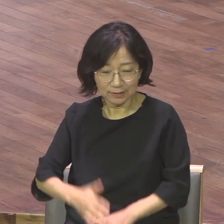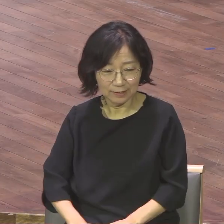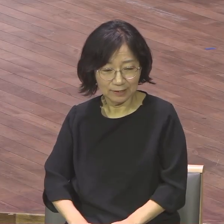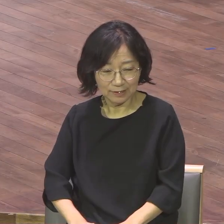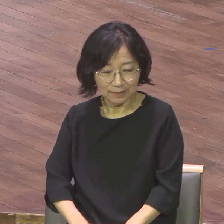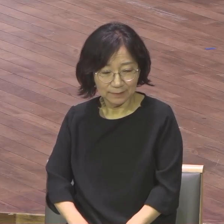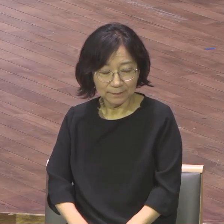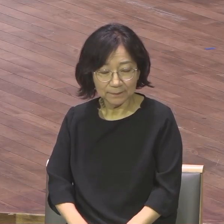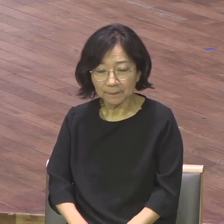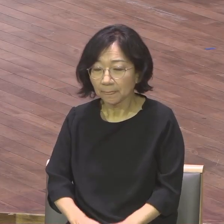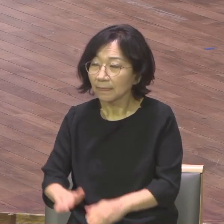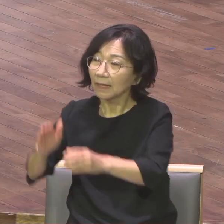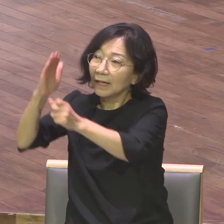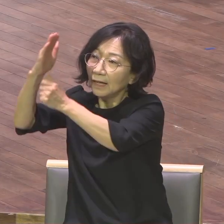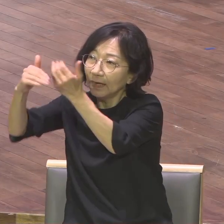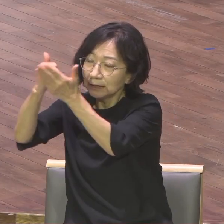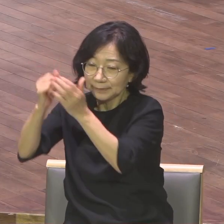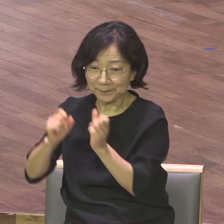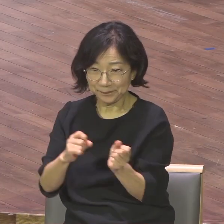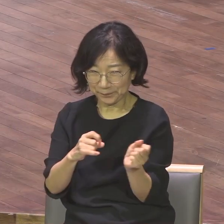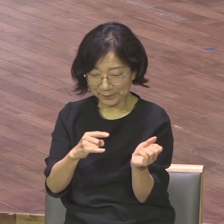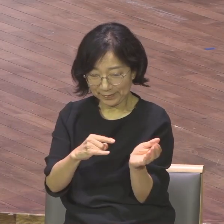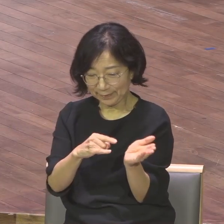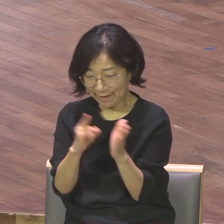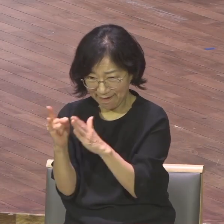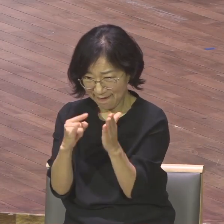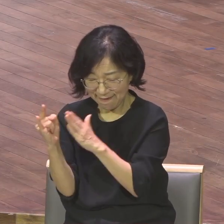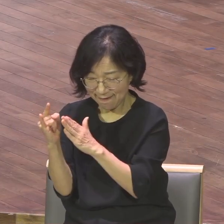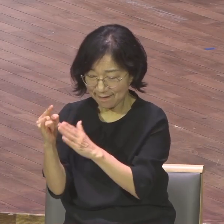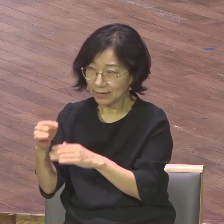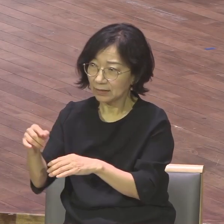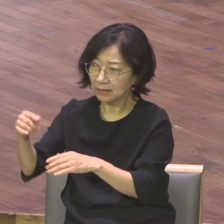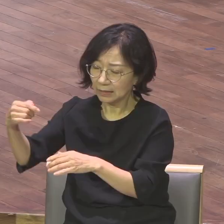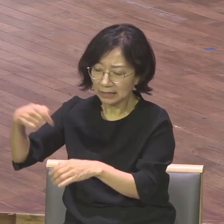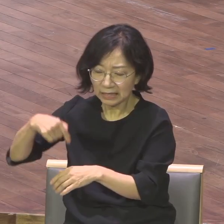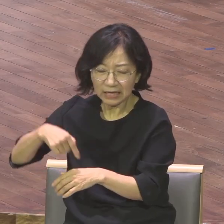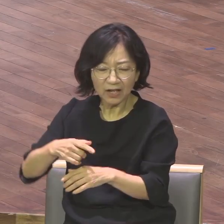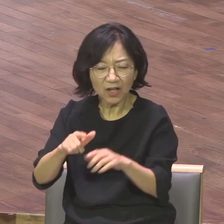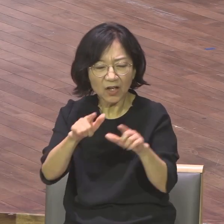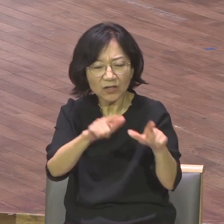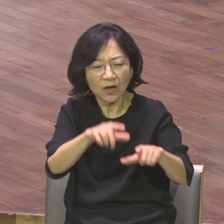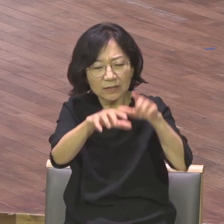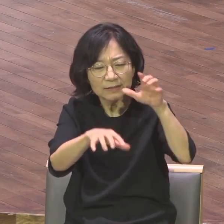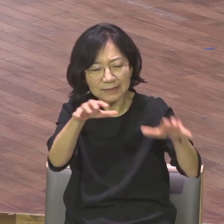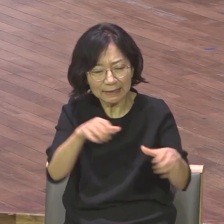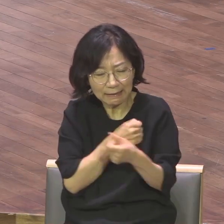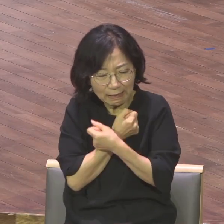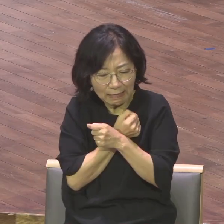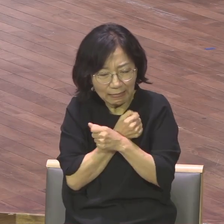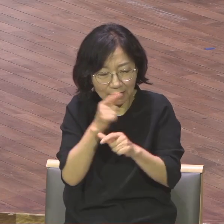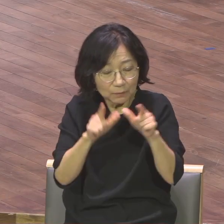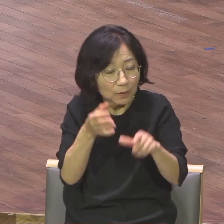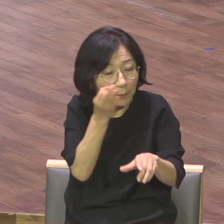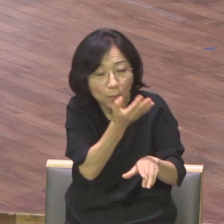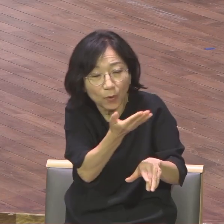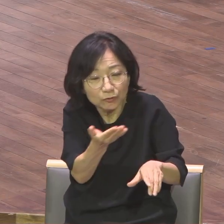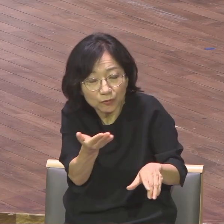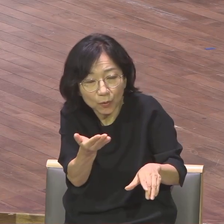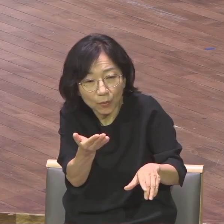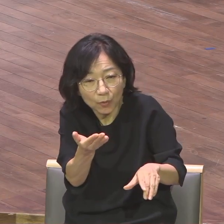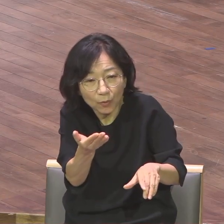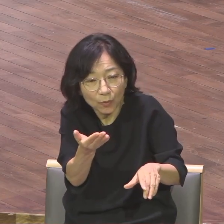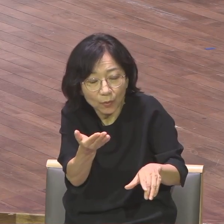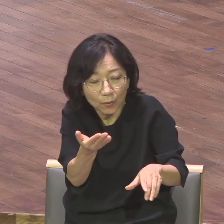하나님은요 에스겔에게 현장의 영적 상태를 보게 하신 후에 절망 가운데 빠져있는 그